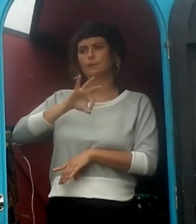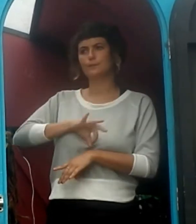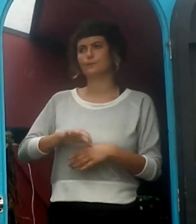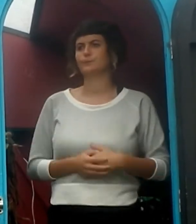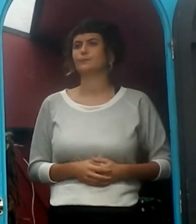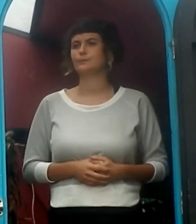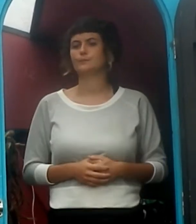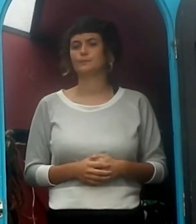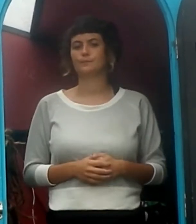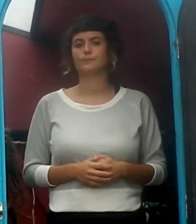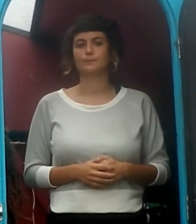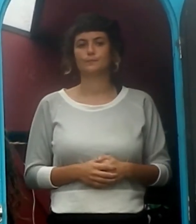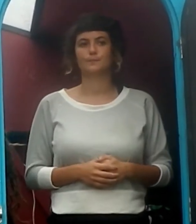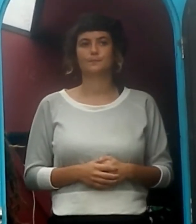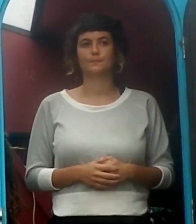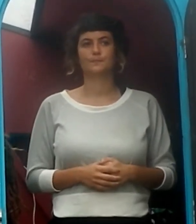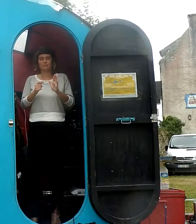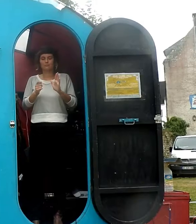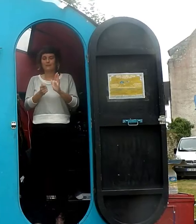Et au Chili.